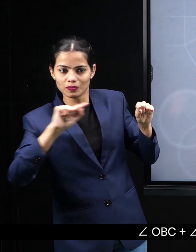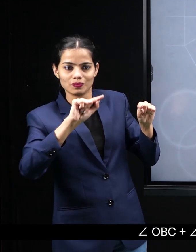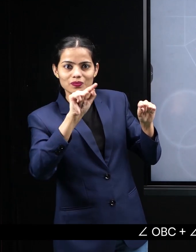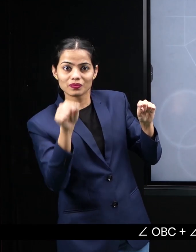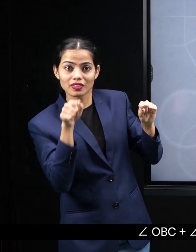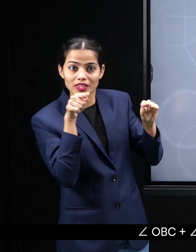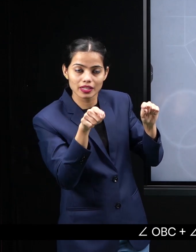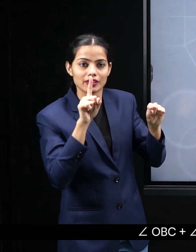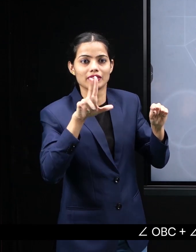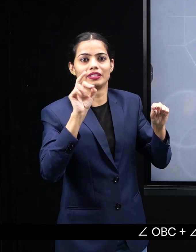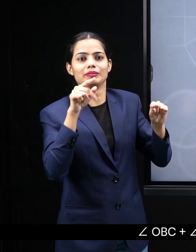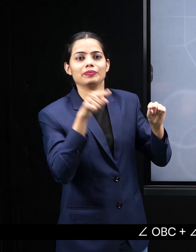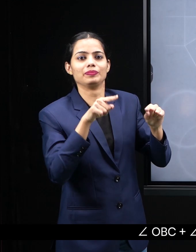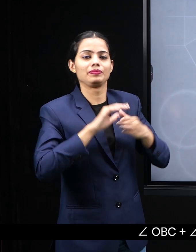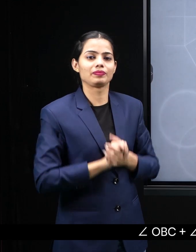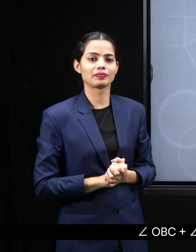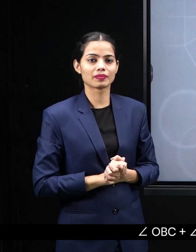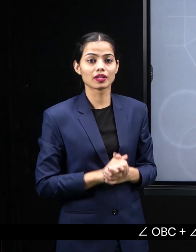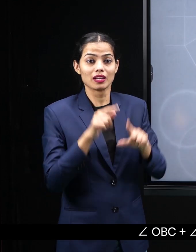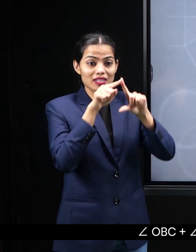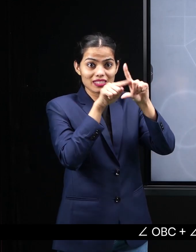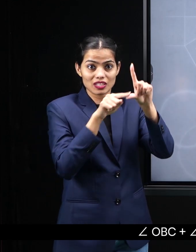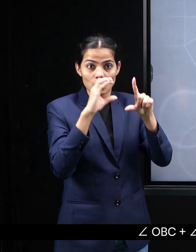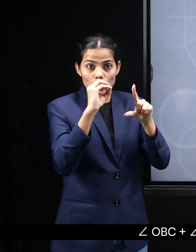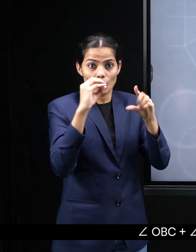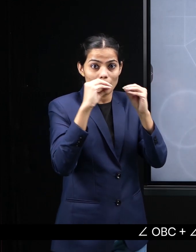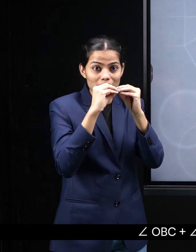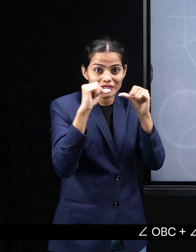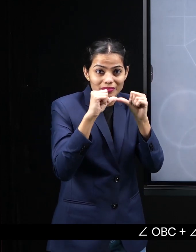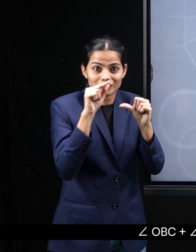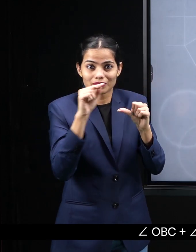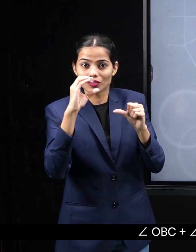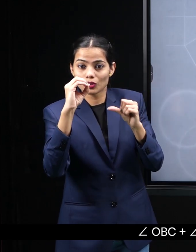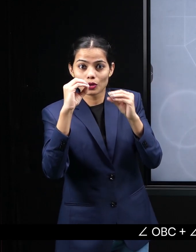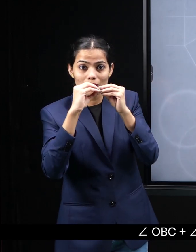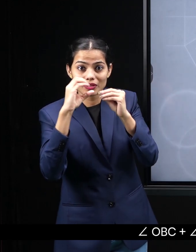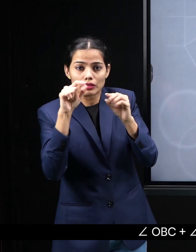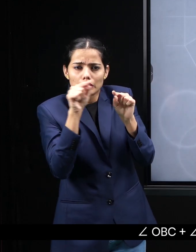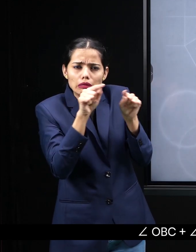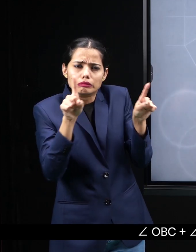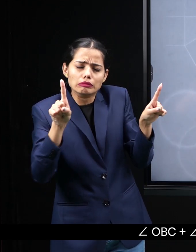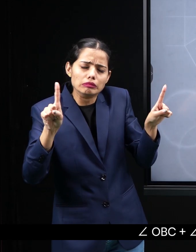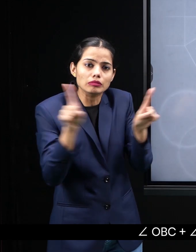180 பாகை, அதாவது இதிலிருந்து குறுங்கோணம் OBA ஈடு குறுங்கோணம் OBC